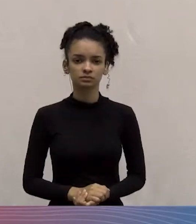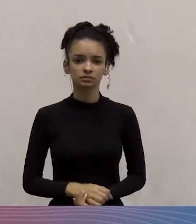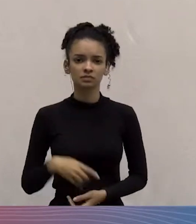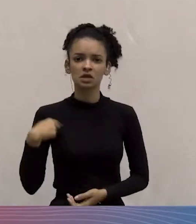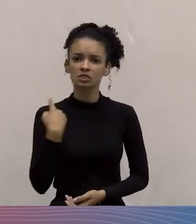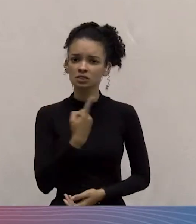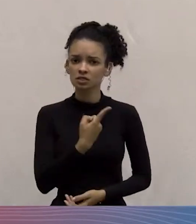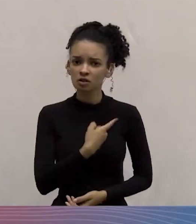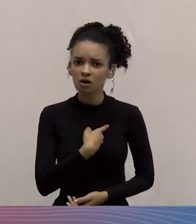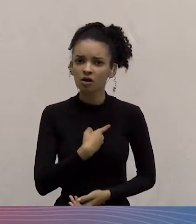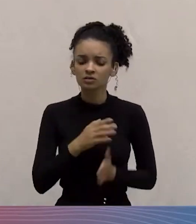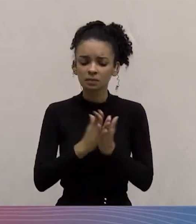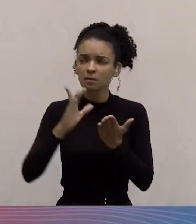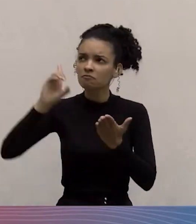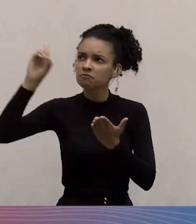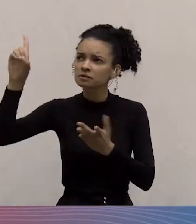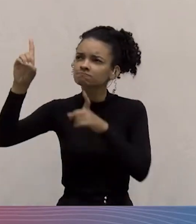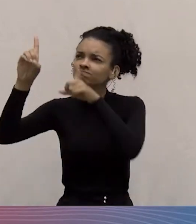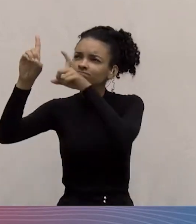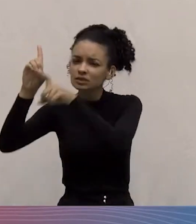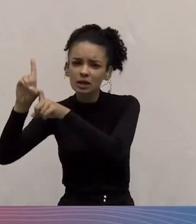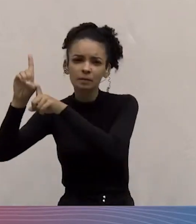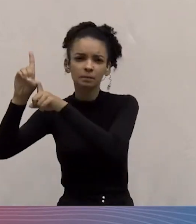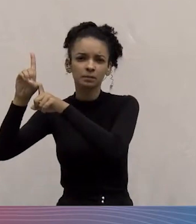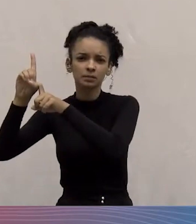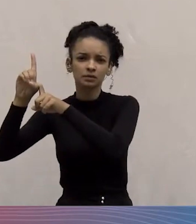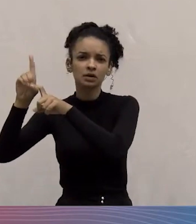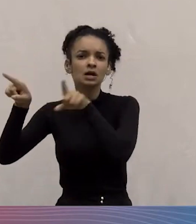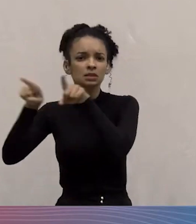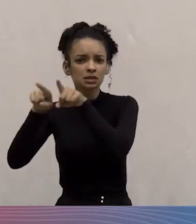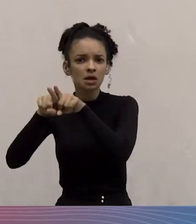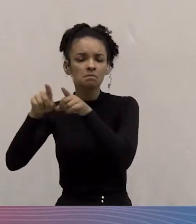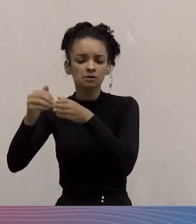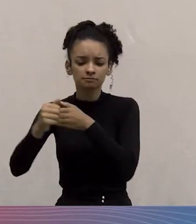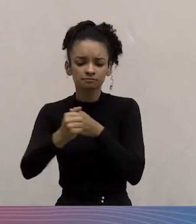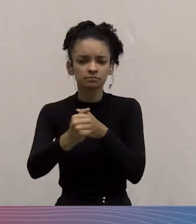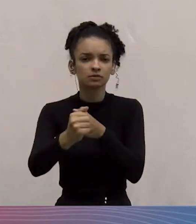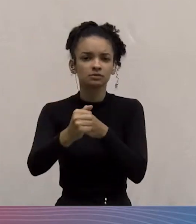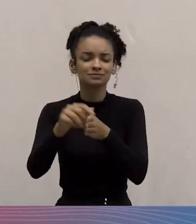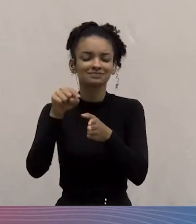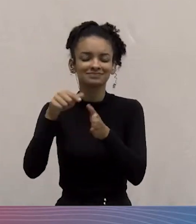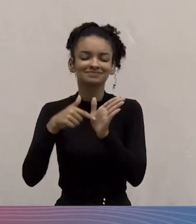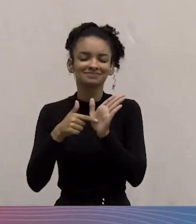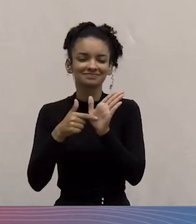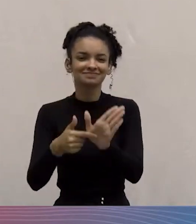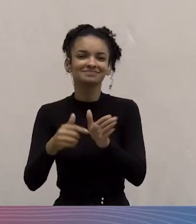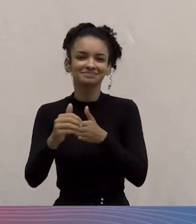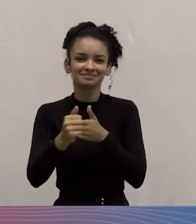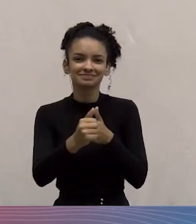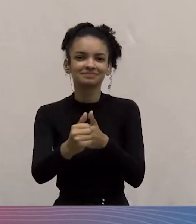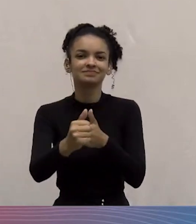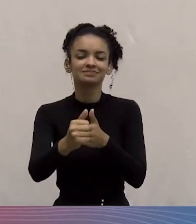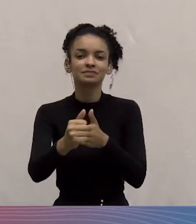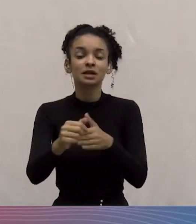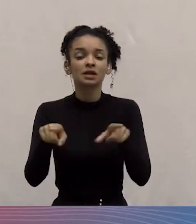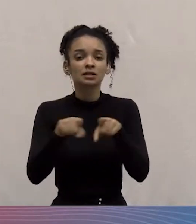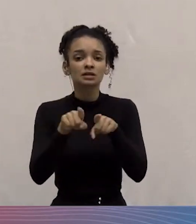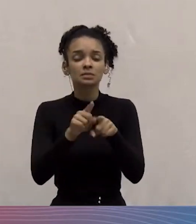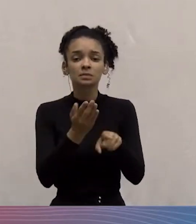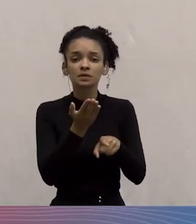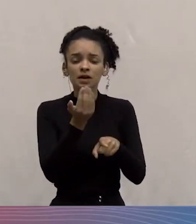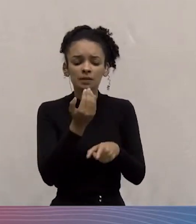Nós dependemos da palavra de Deus, que dá direção, que dá alimento,